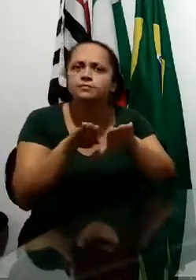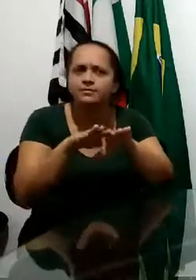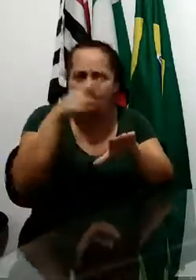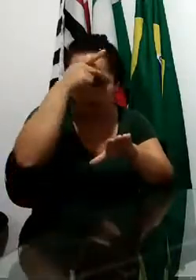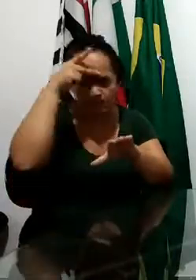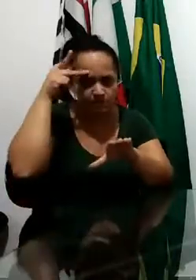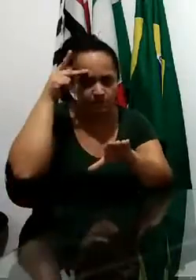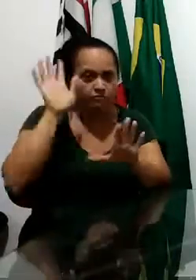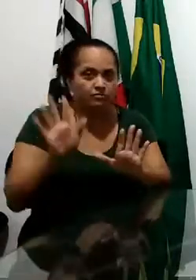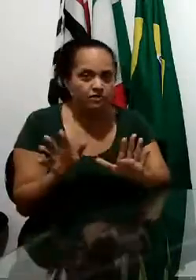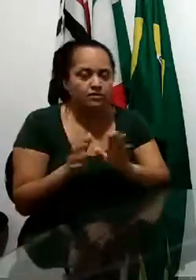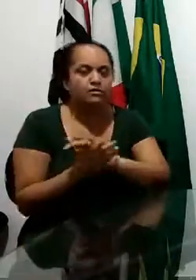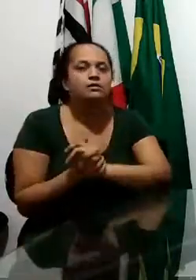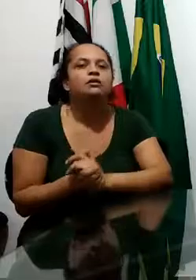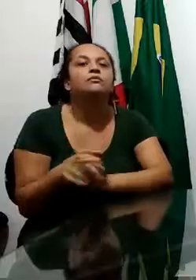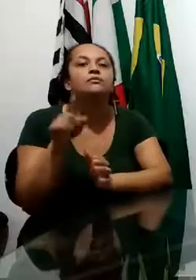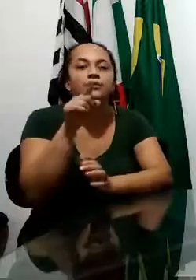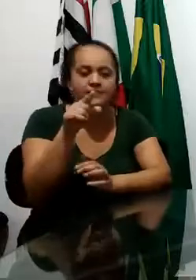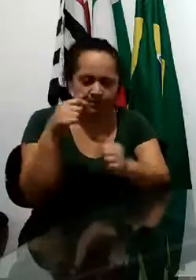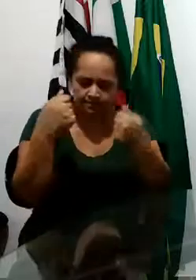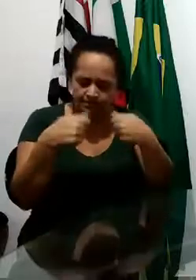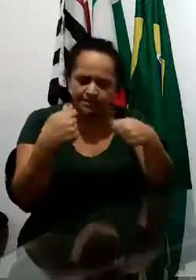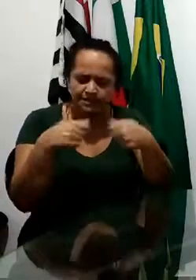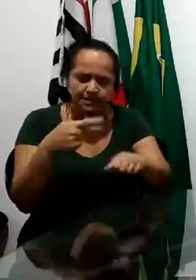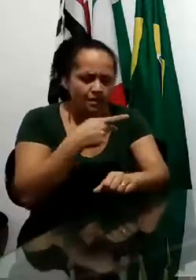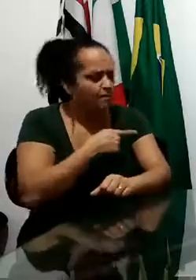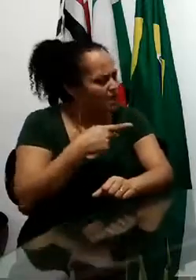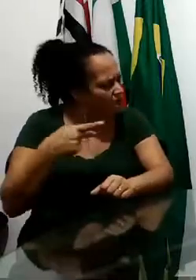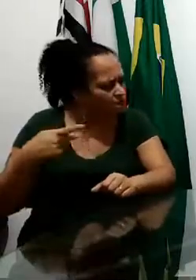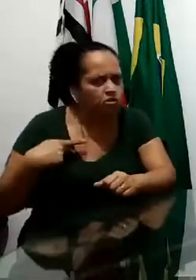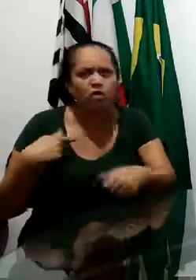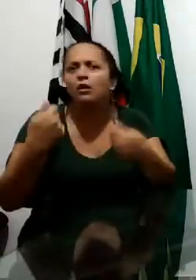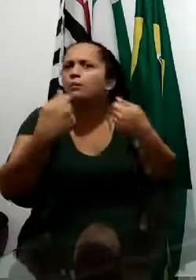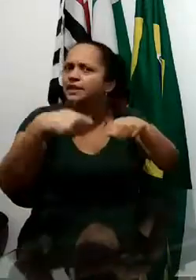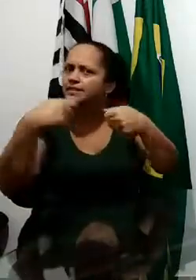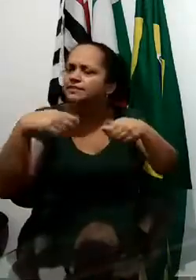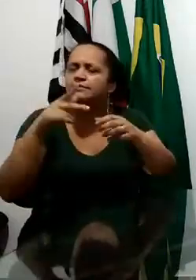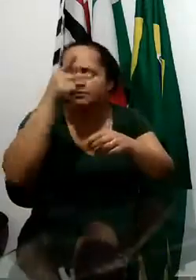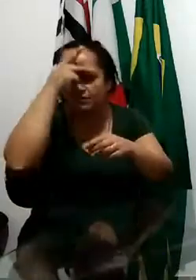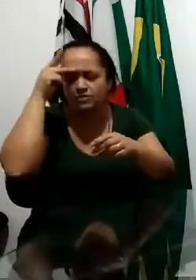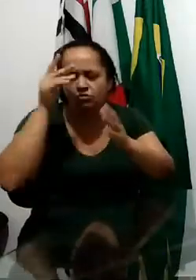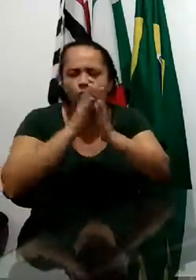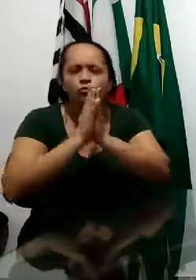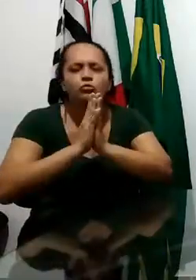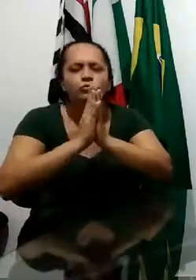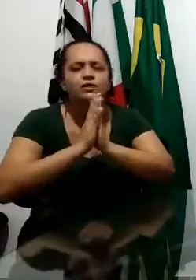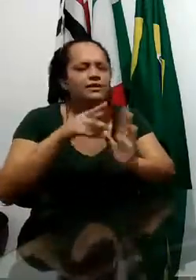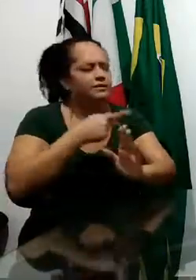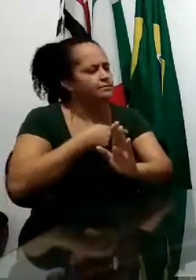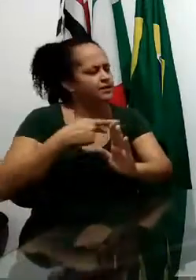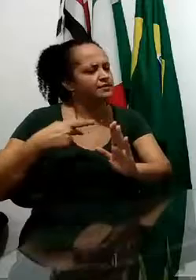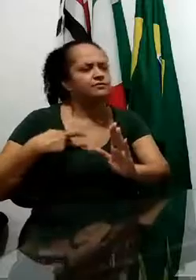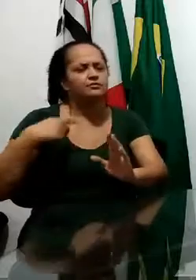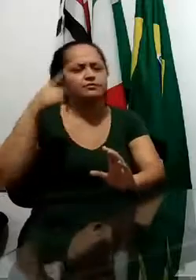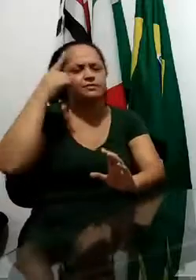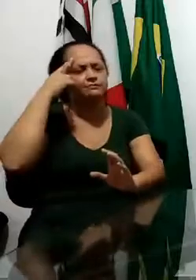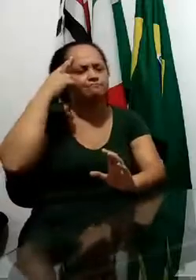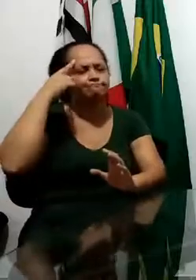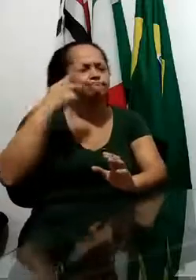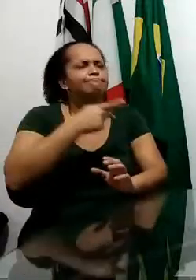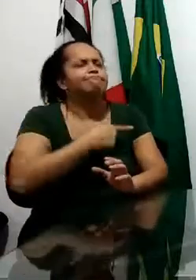um intercessor. Pastor precisa muito de intercessor, de pessoas que se colocam